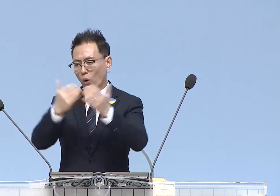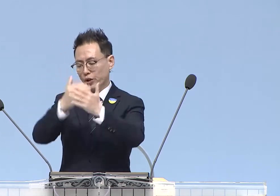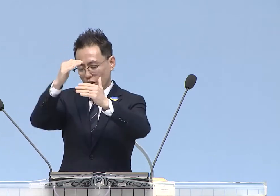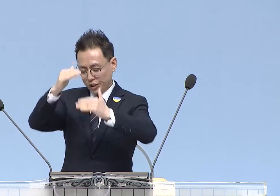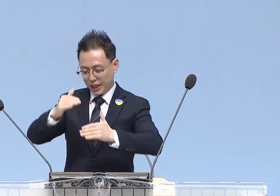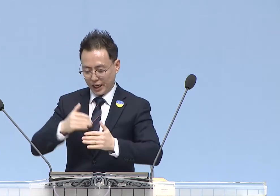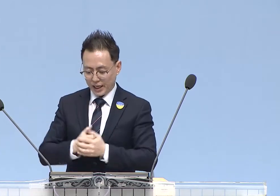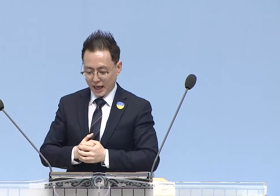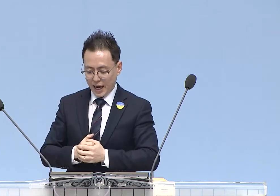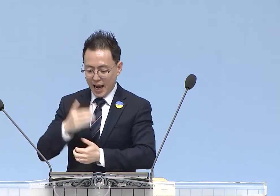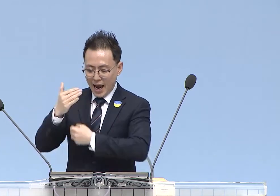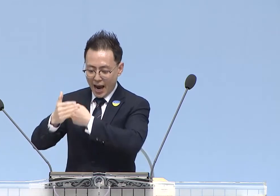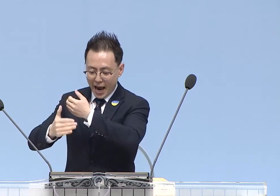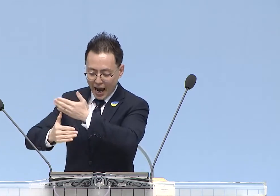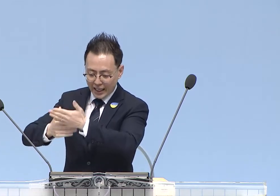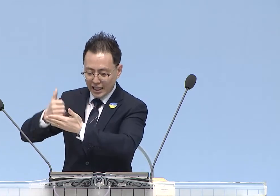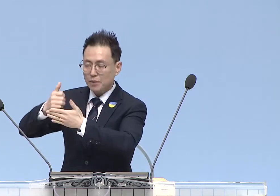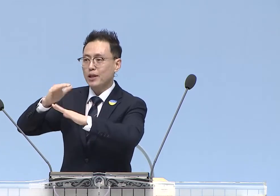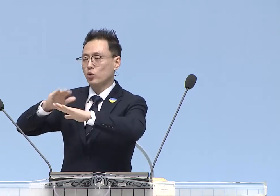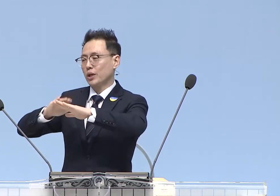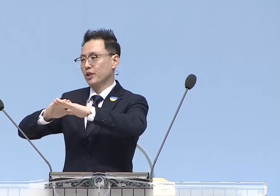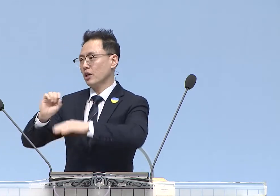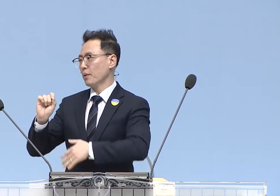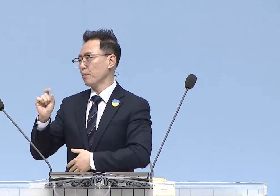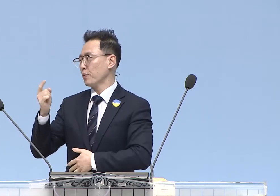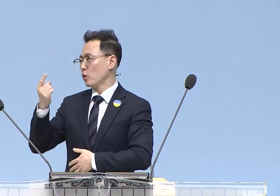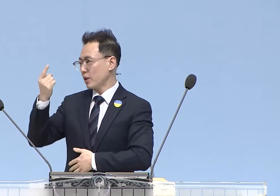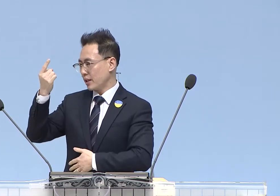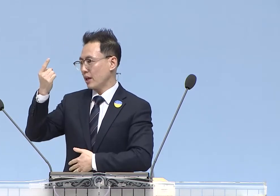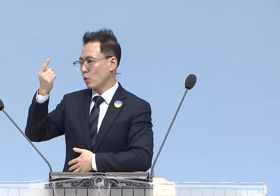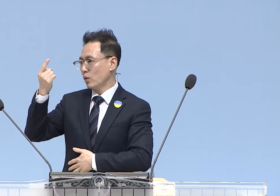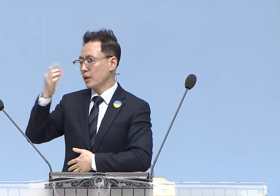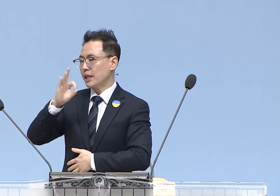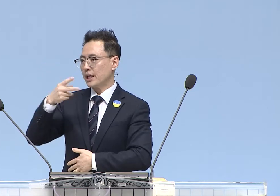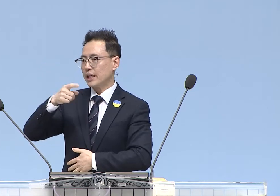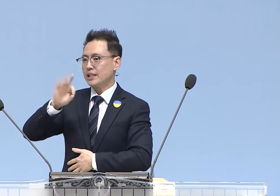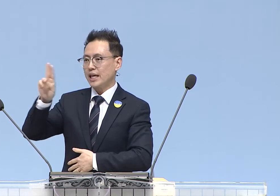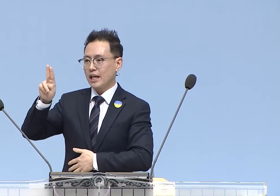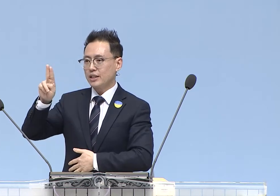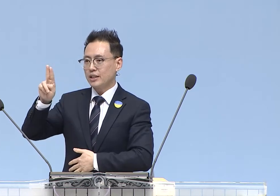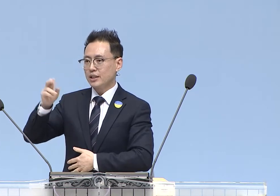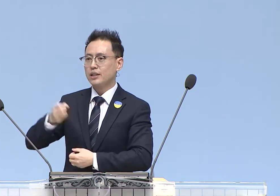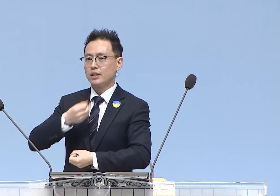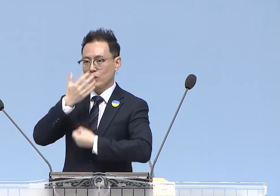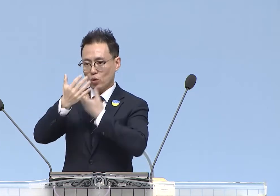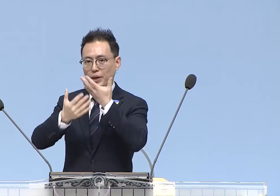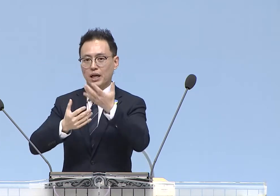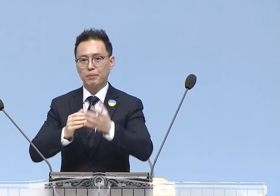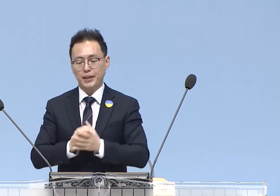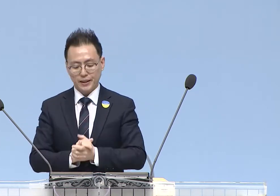모든 것이 하나님의 손에서 비롯했다고 이사야는 고백합니다.